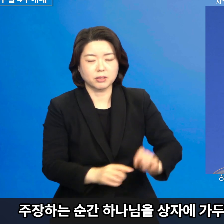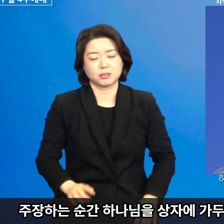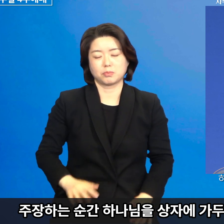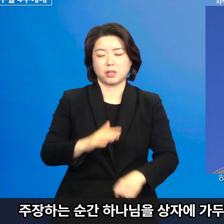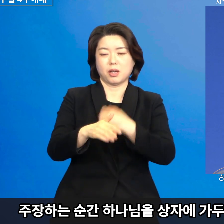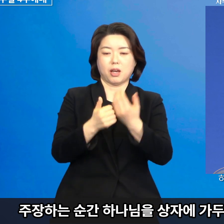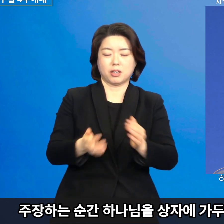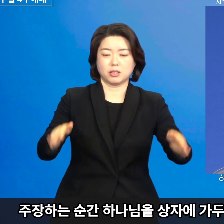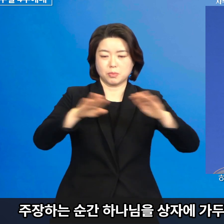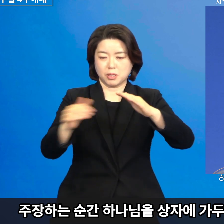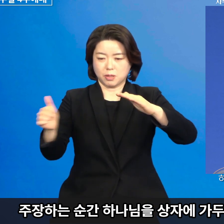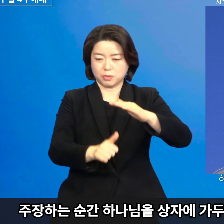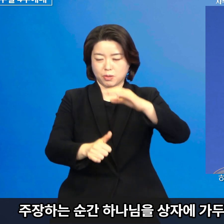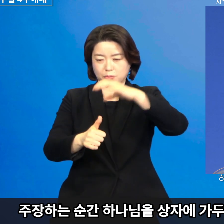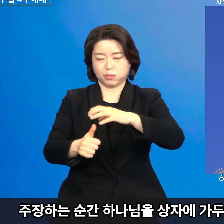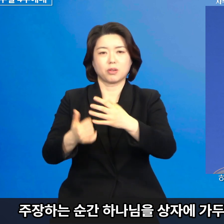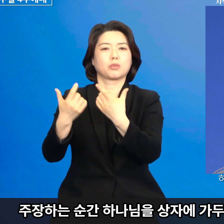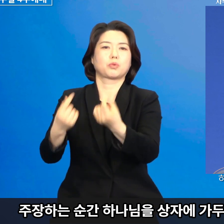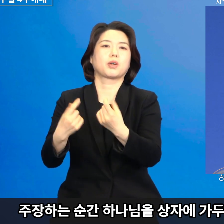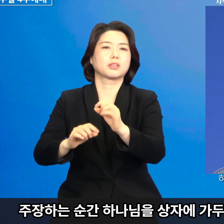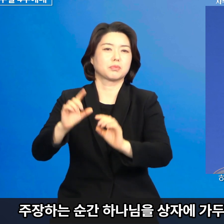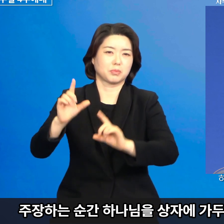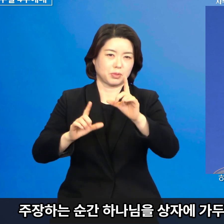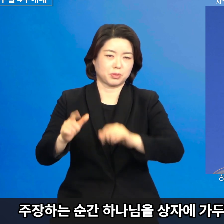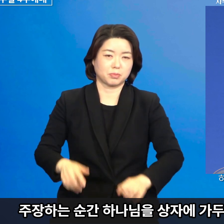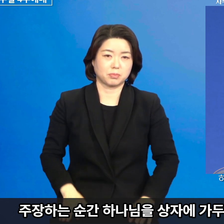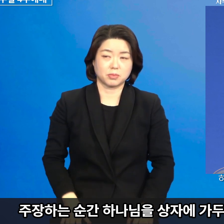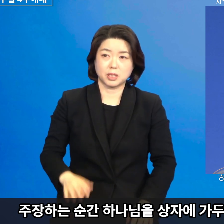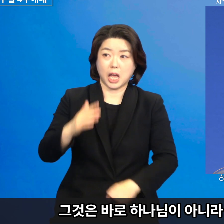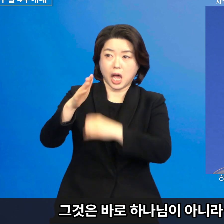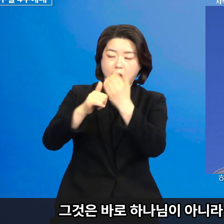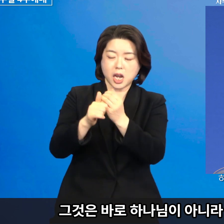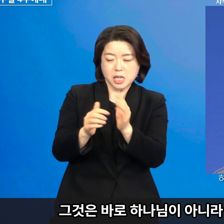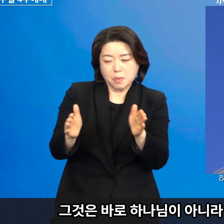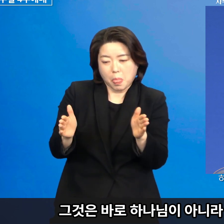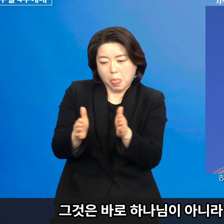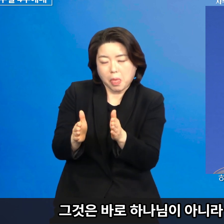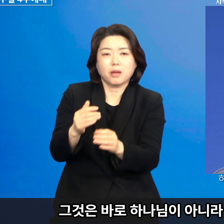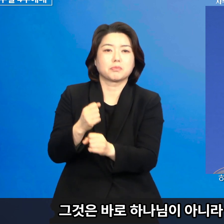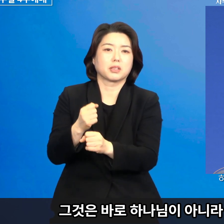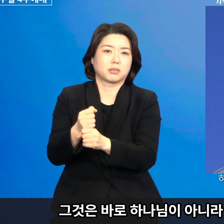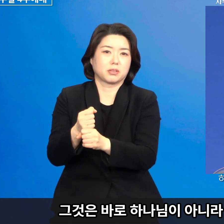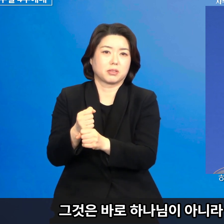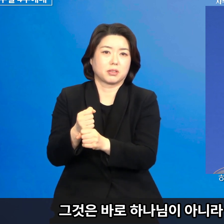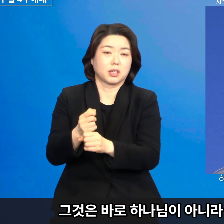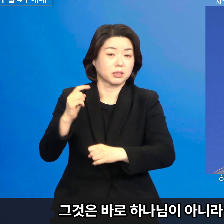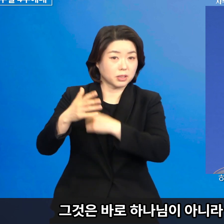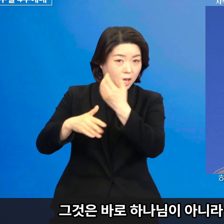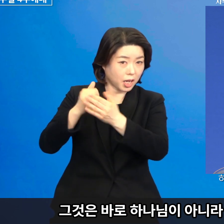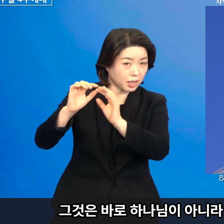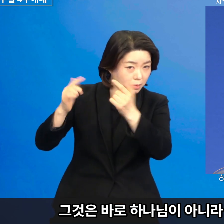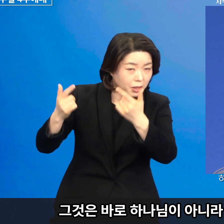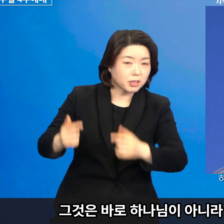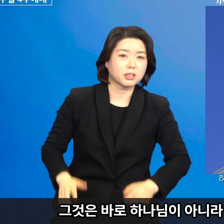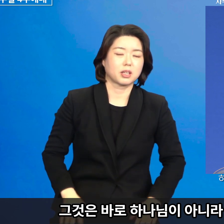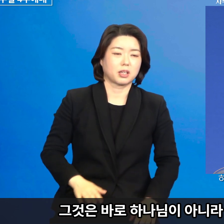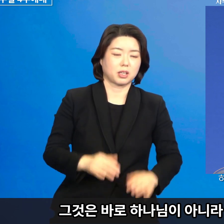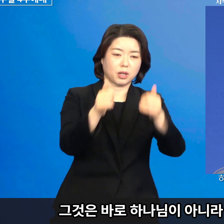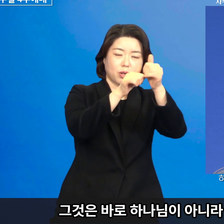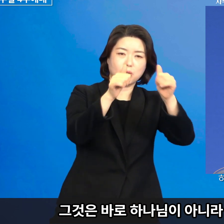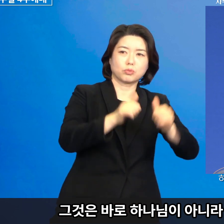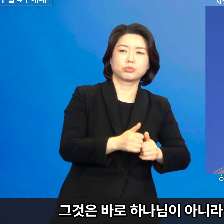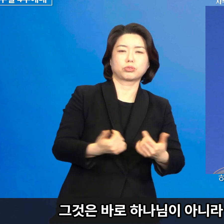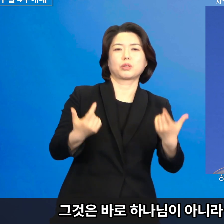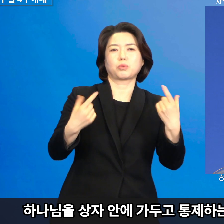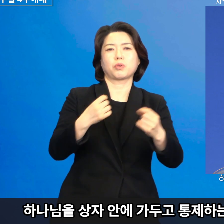상자에 가두는 것이다. 협소하게 만드는 것이다. 그것은 바로 하나님이 아니라 그것은